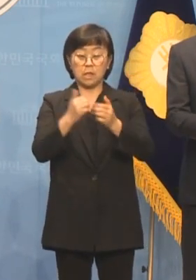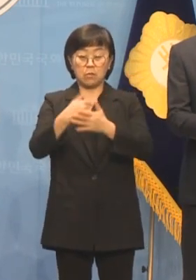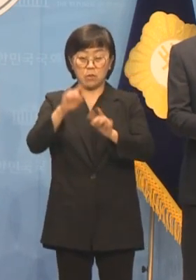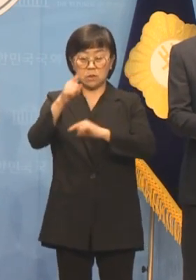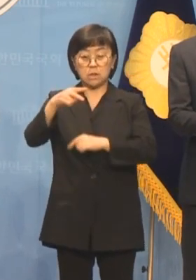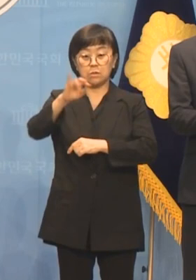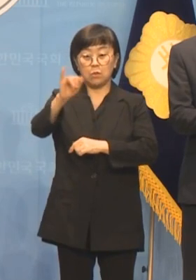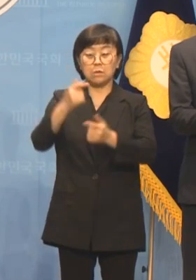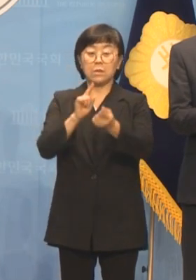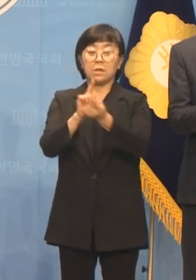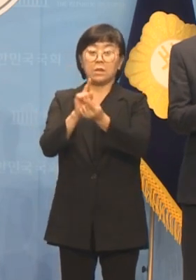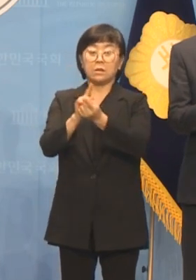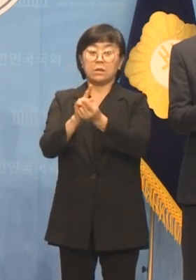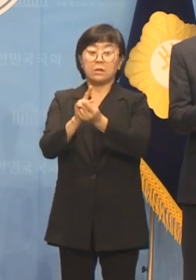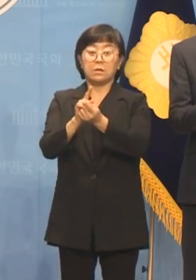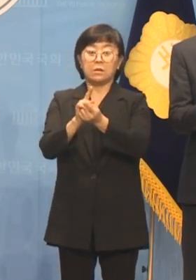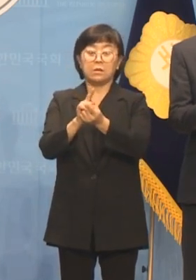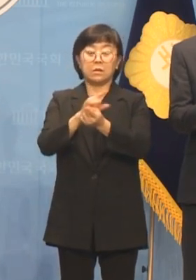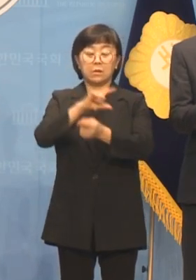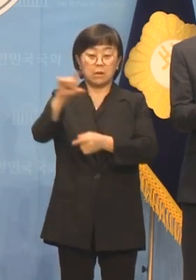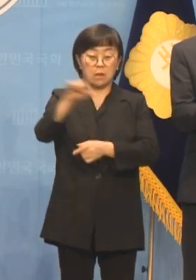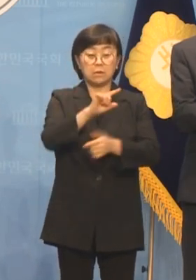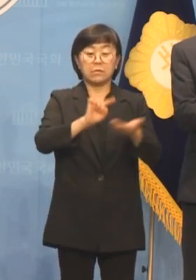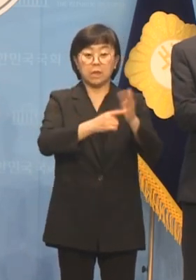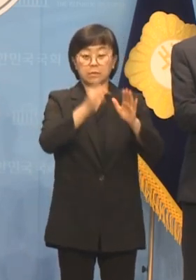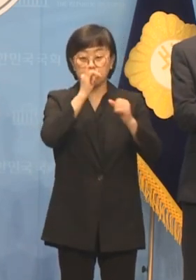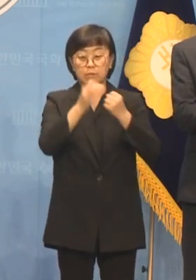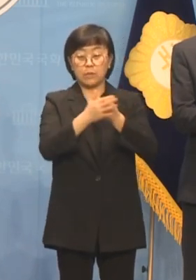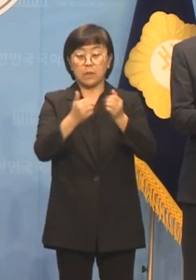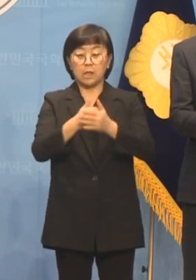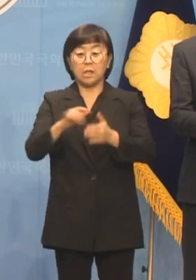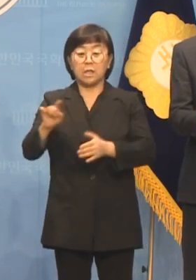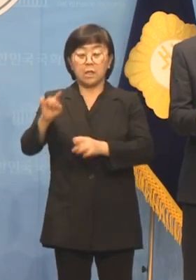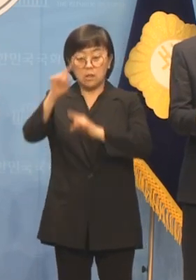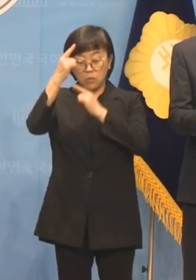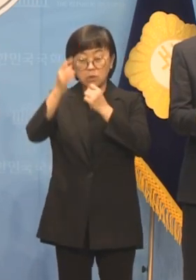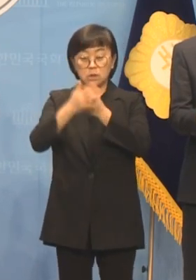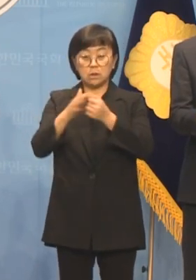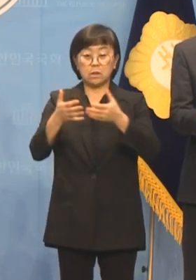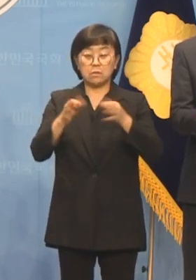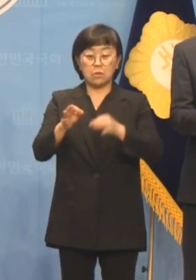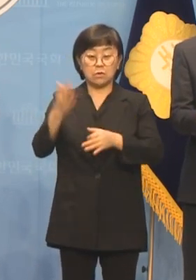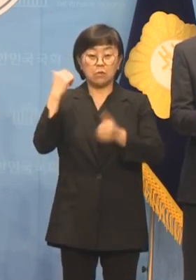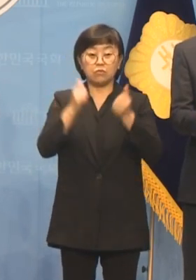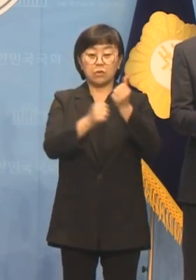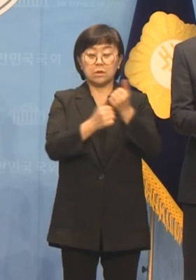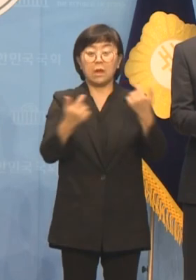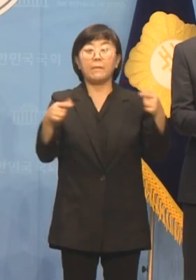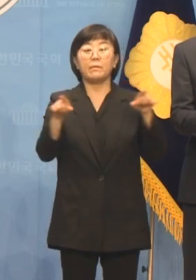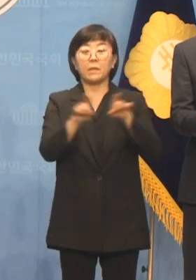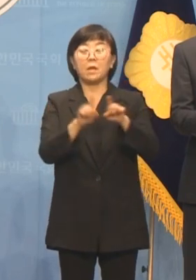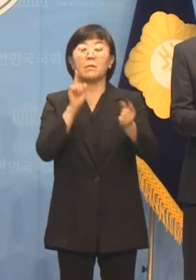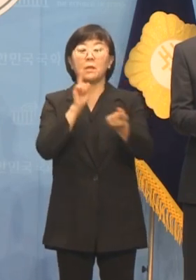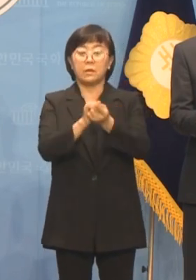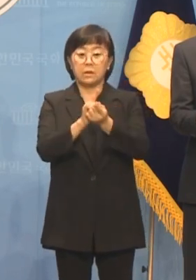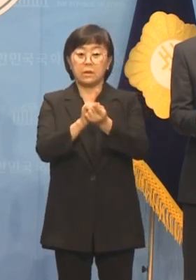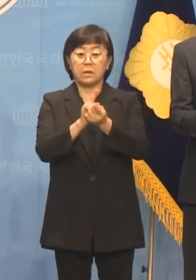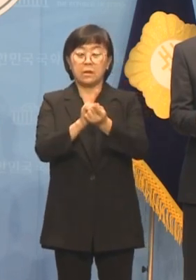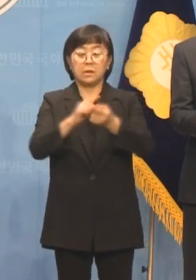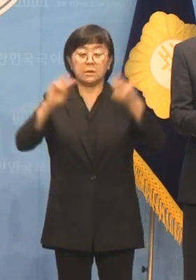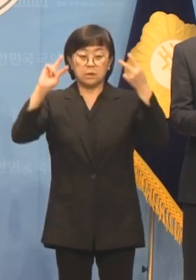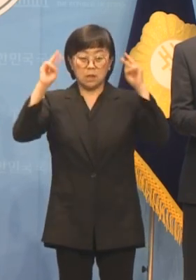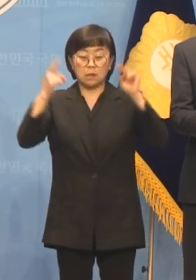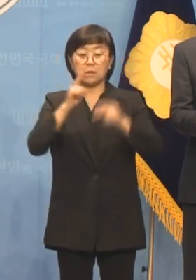신모 씨만을 만났던 것이 객관적 사실로 드러났지만 이모 씨는 김용 전 부원장까지 함께 만난 것이라고